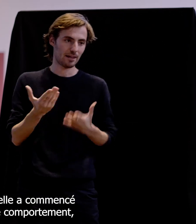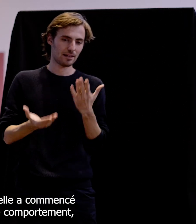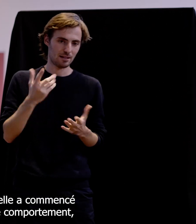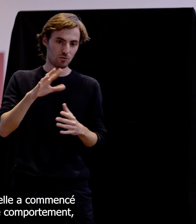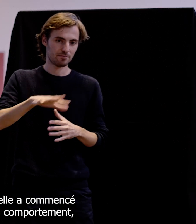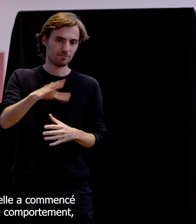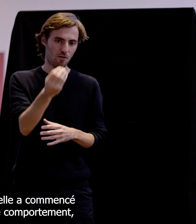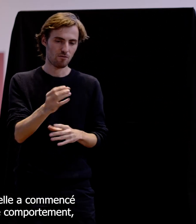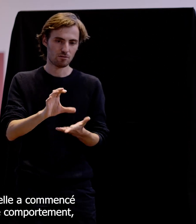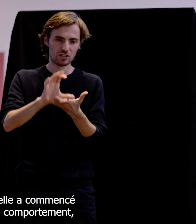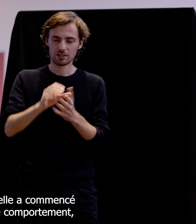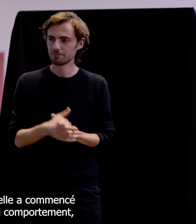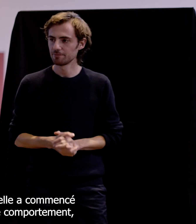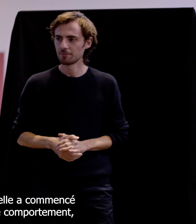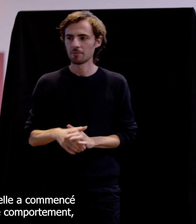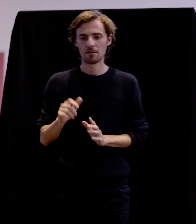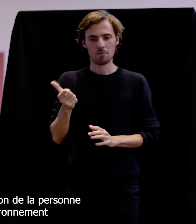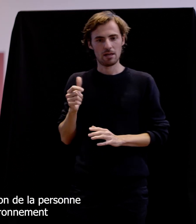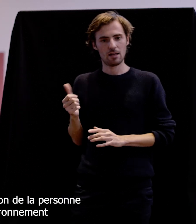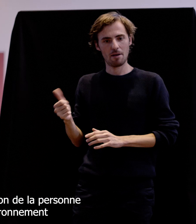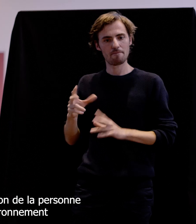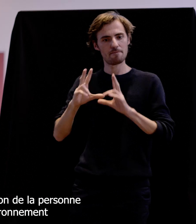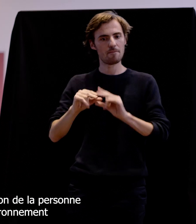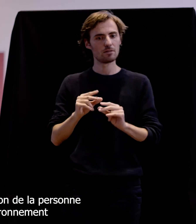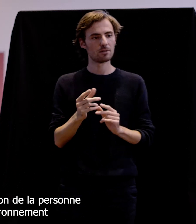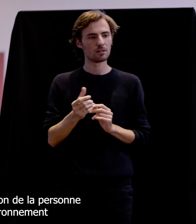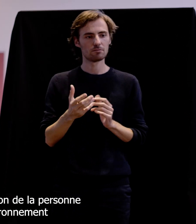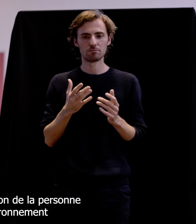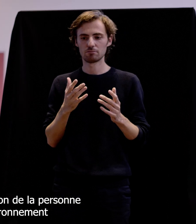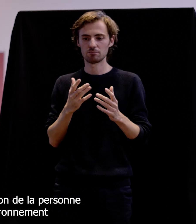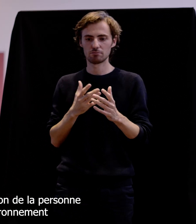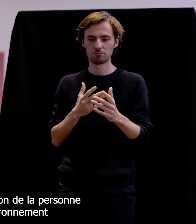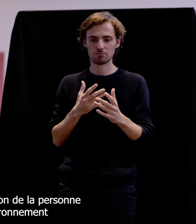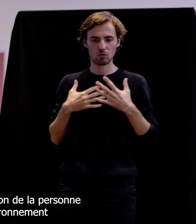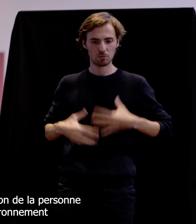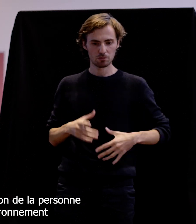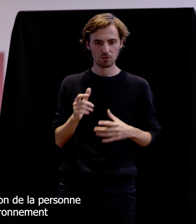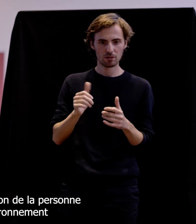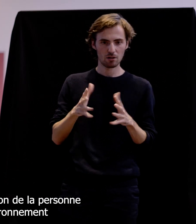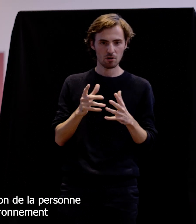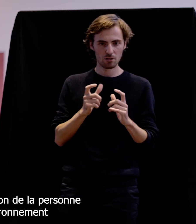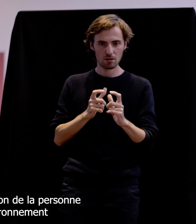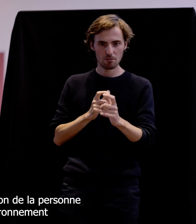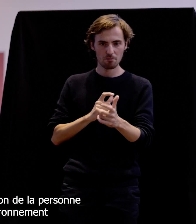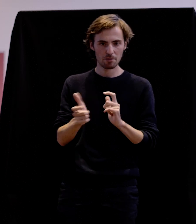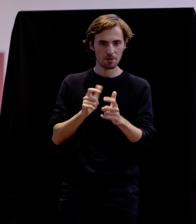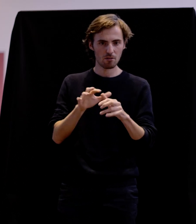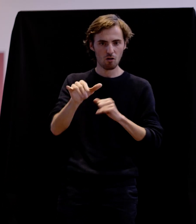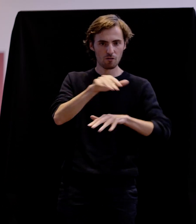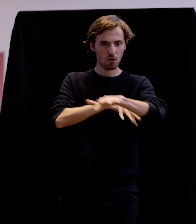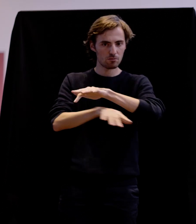Donc évidemment, elle a commencé par expliquer que le comportement, ça vient de l'interaction de la personne avec son